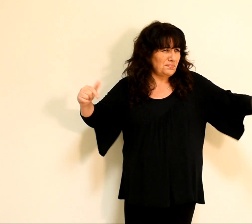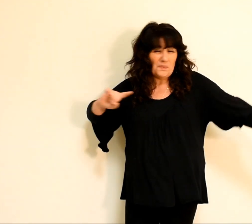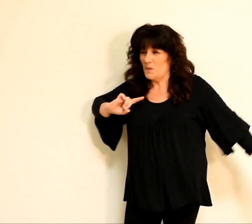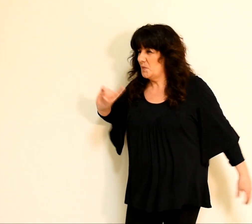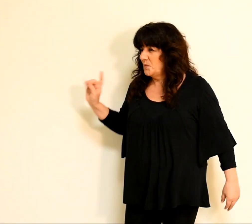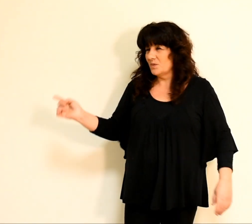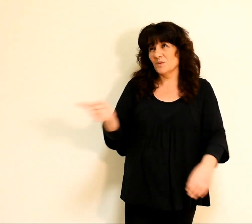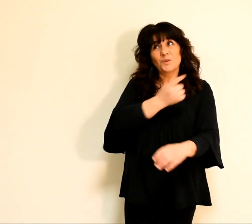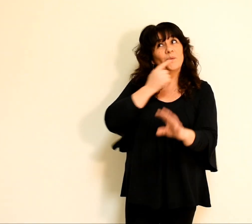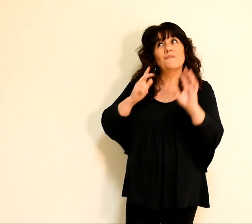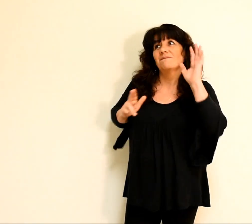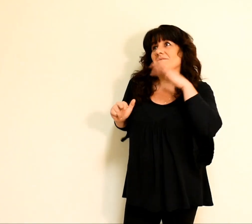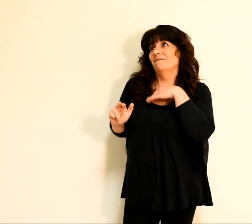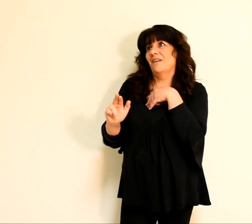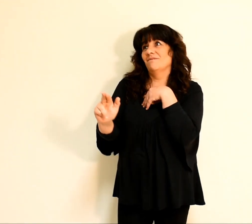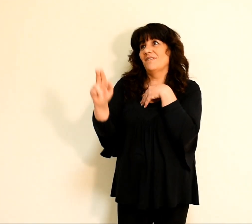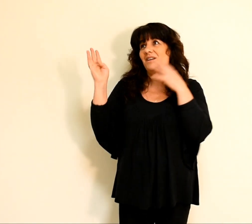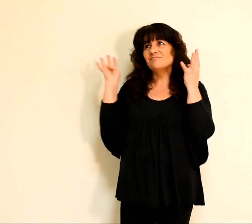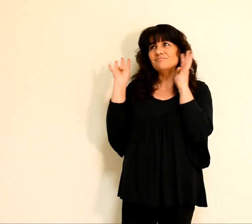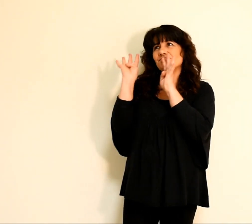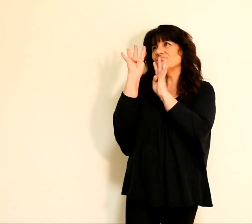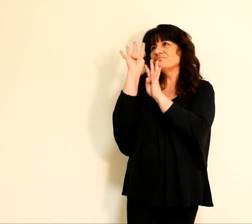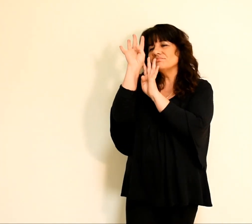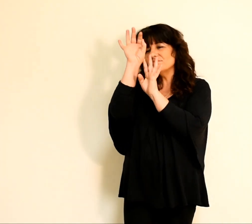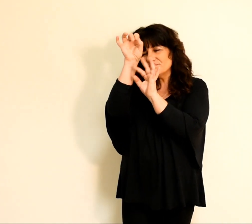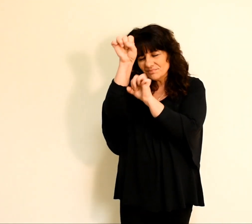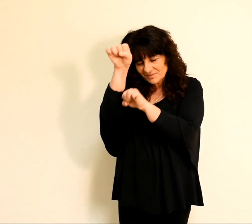se prosterneront devant toi.